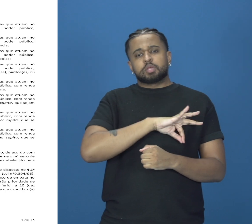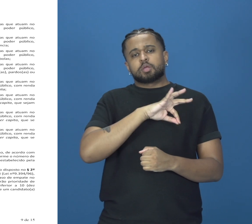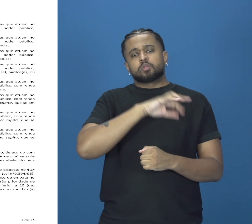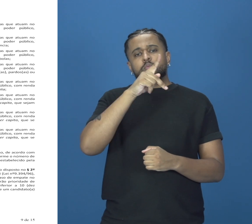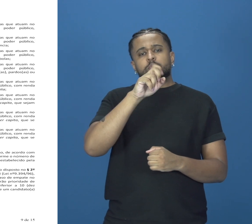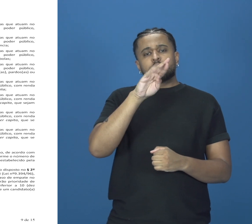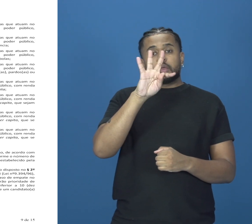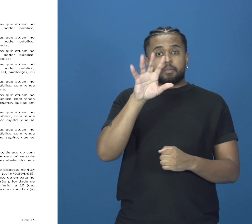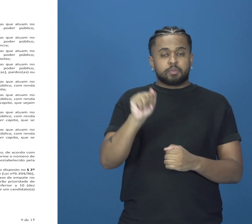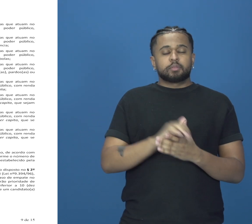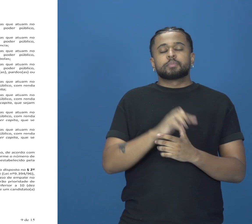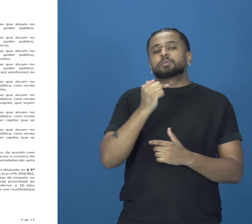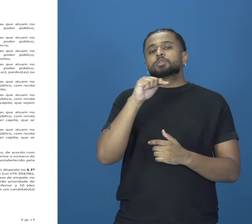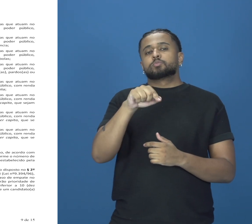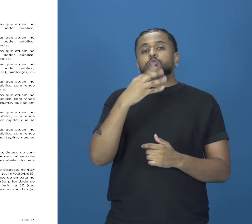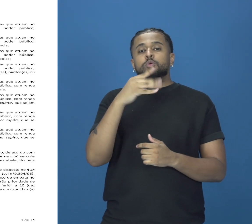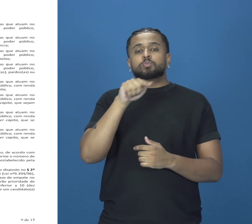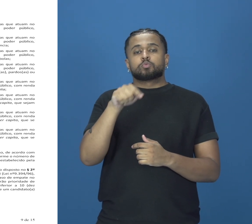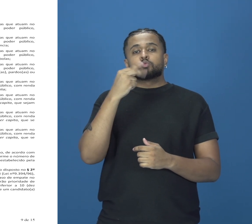per capita.